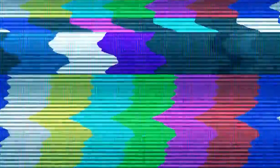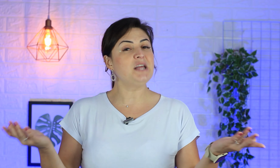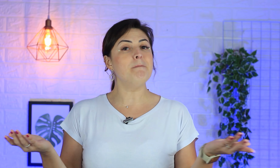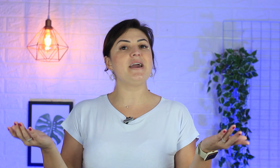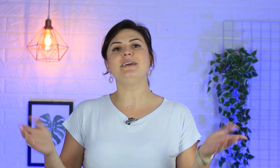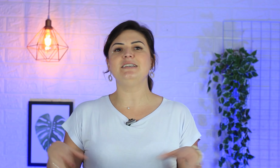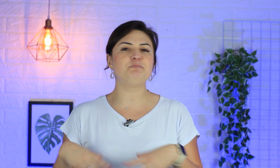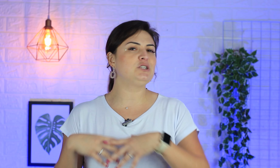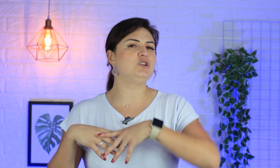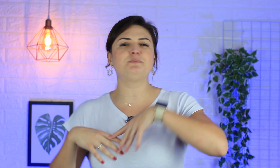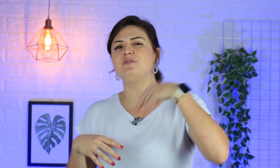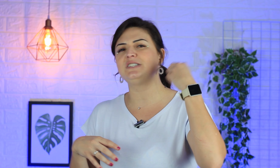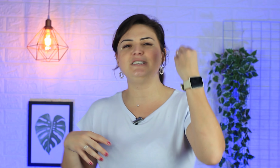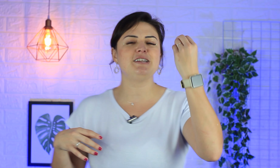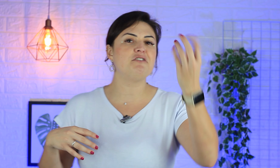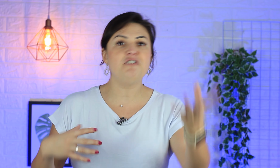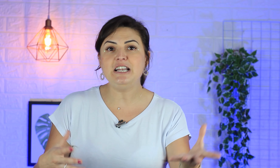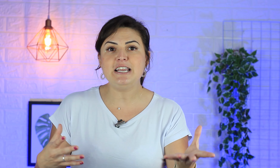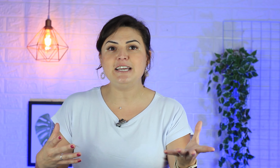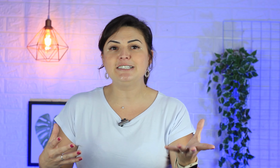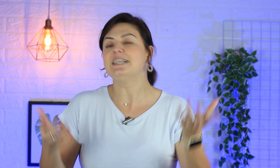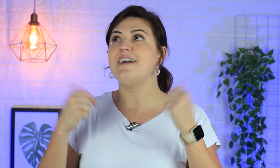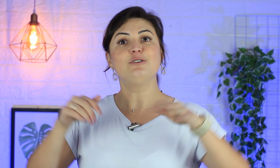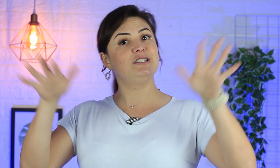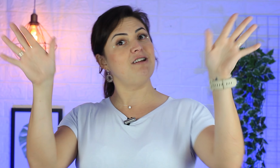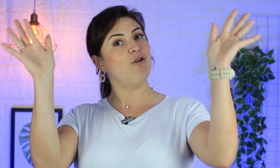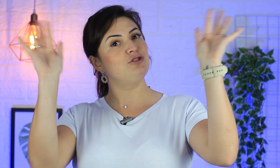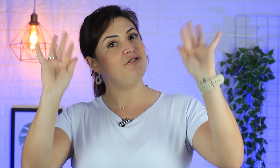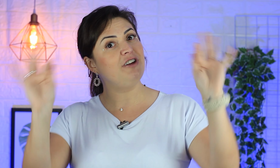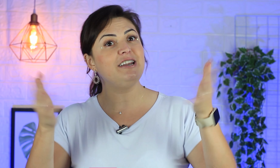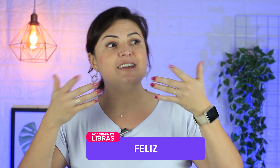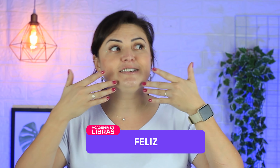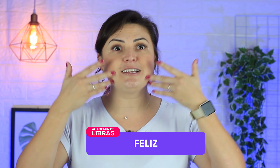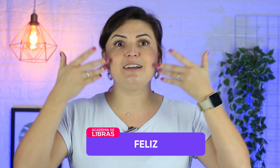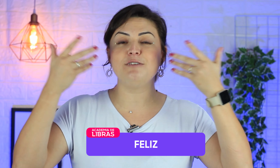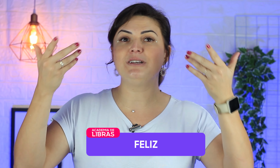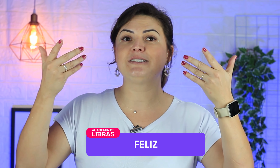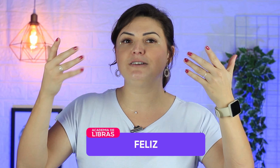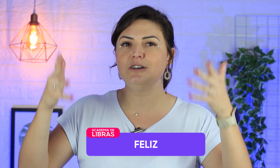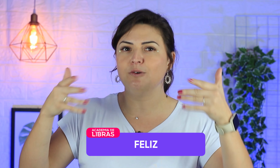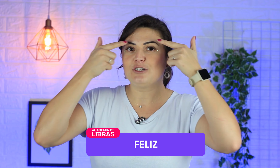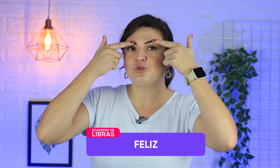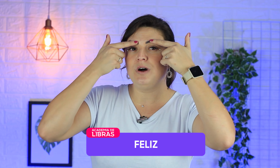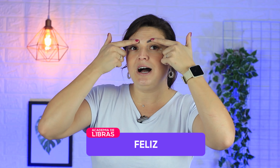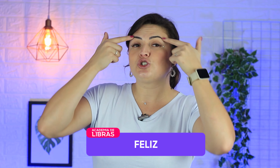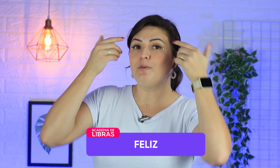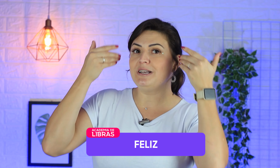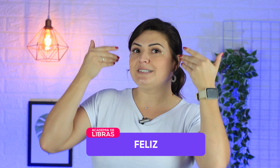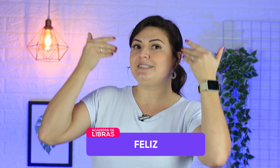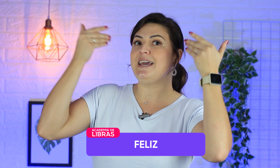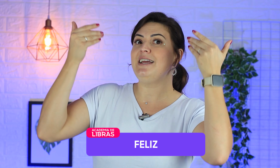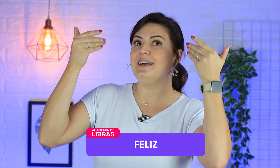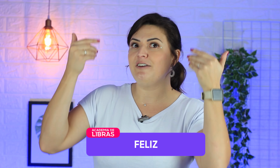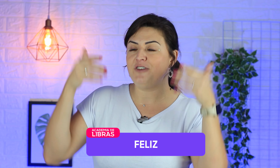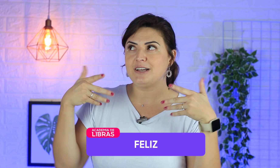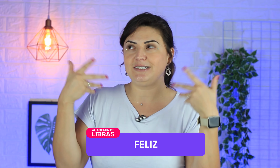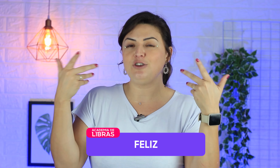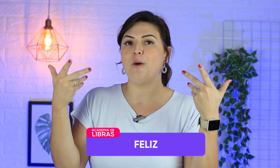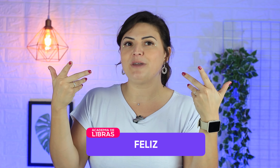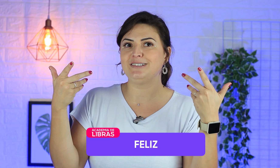E também expressões pra você estar feliz, ai, é o sinal de feliz, a animação, a sua sobrancelha, ela fica assim, ó, pra